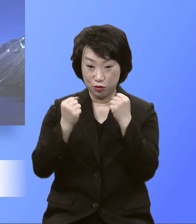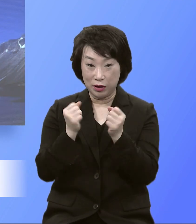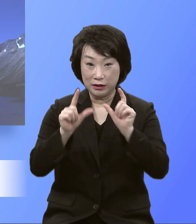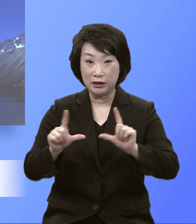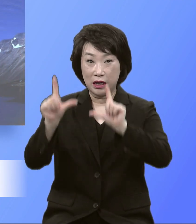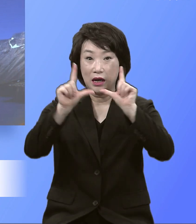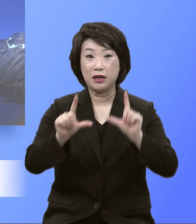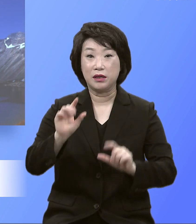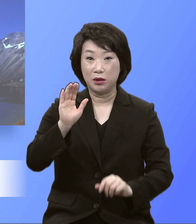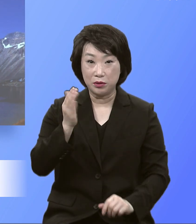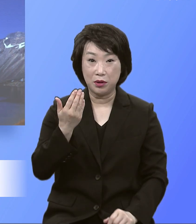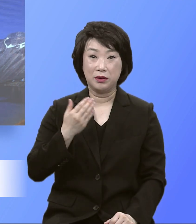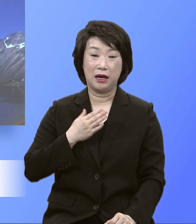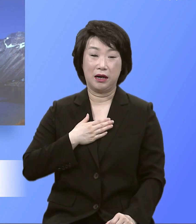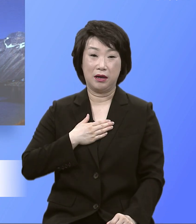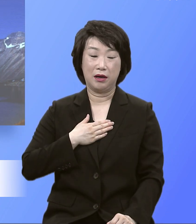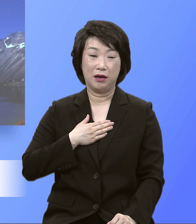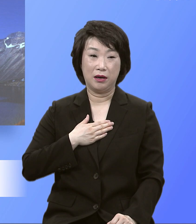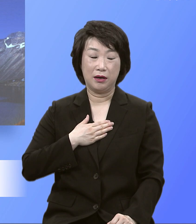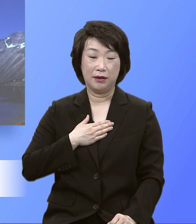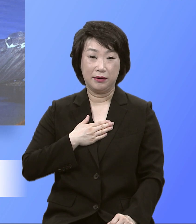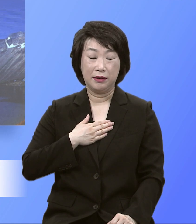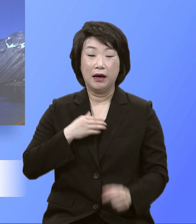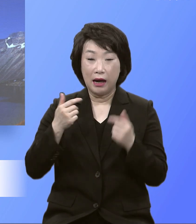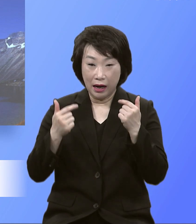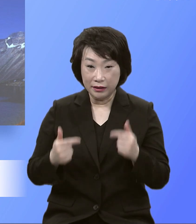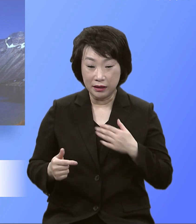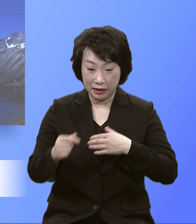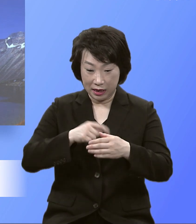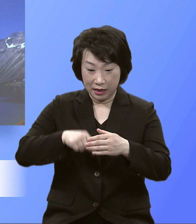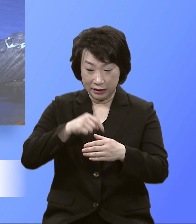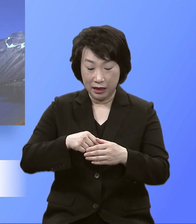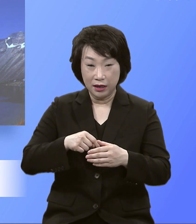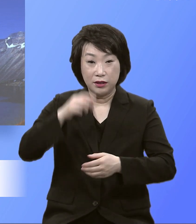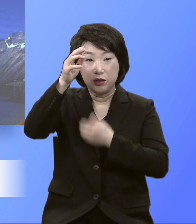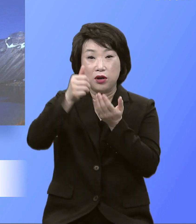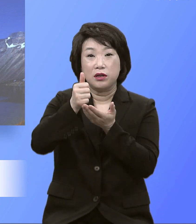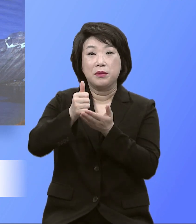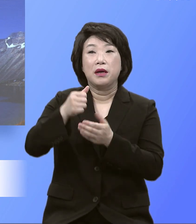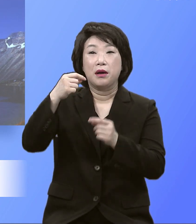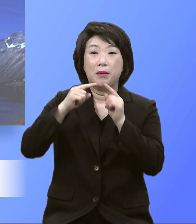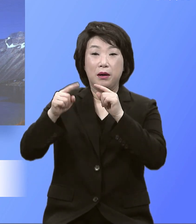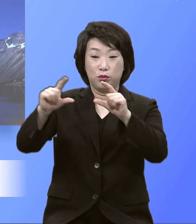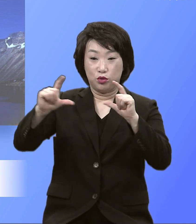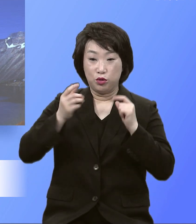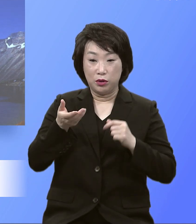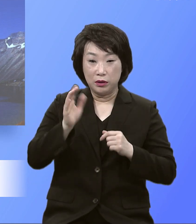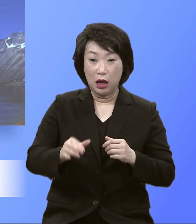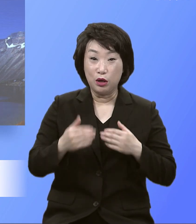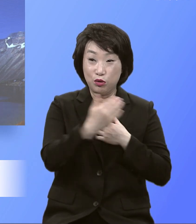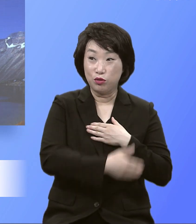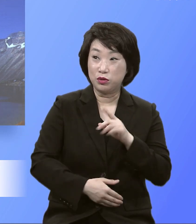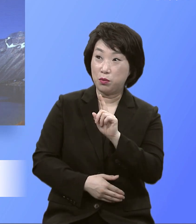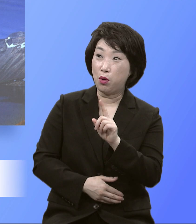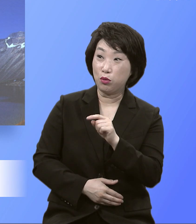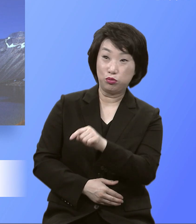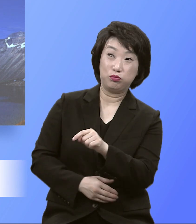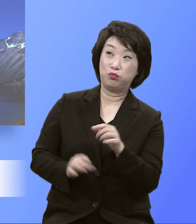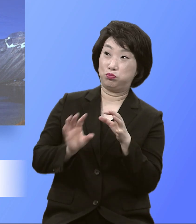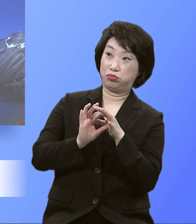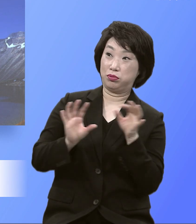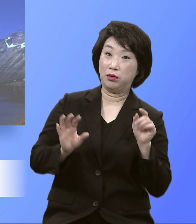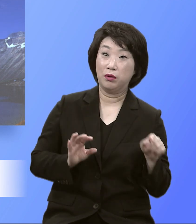순종하며 살아야 된다. 이렇게 내 안에서 성령은 말하는데, 육신은 그거